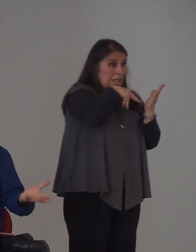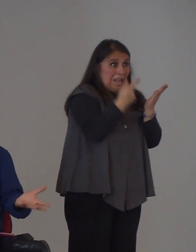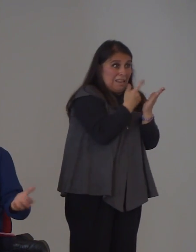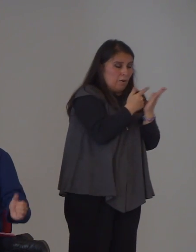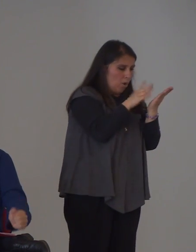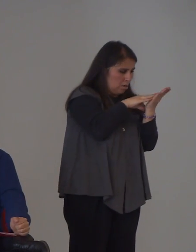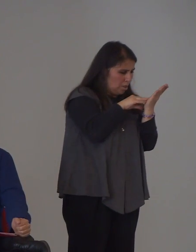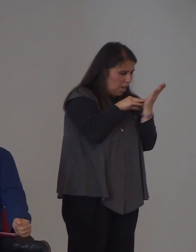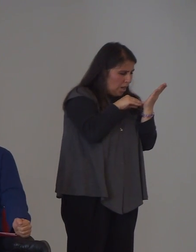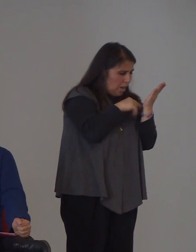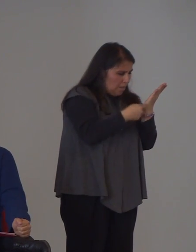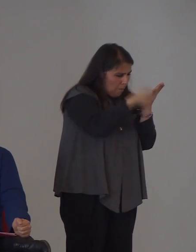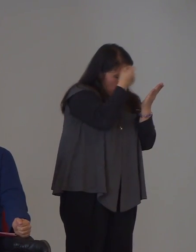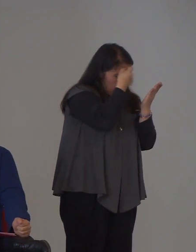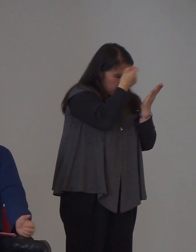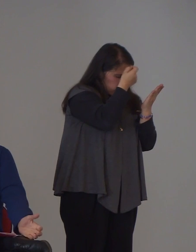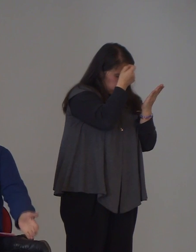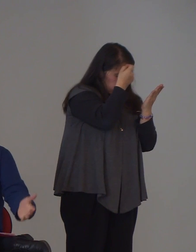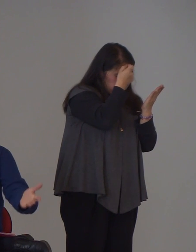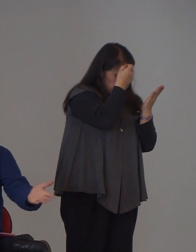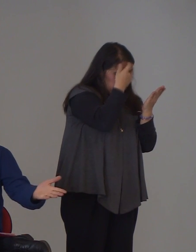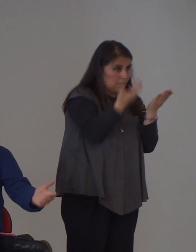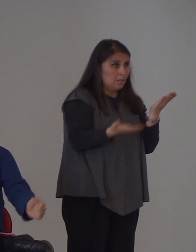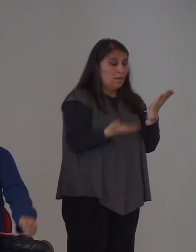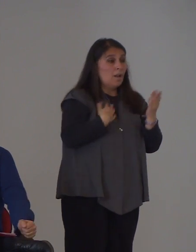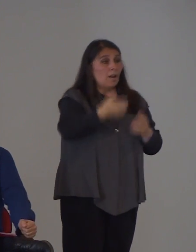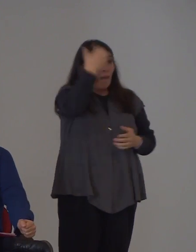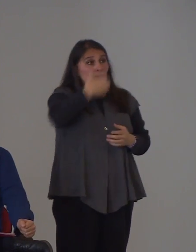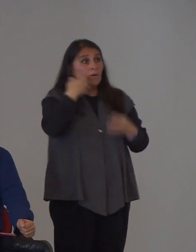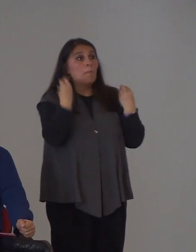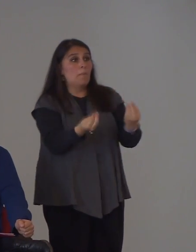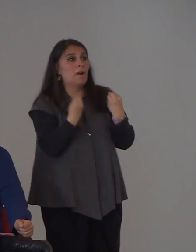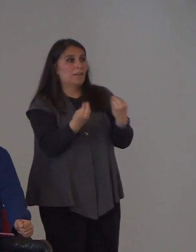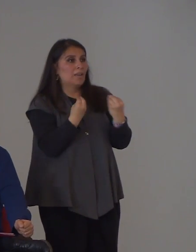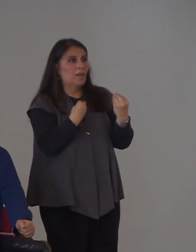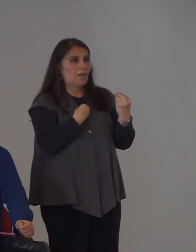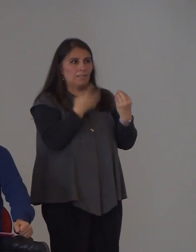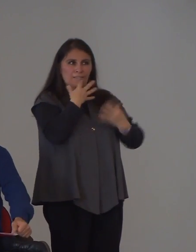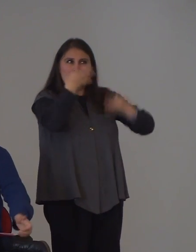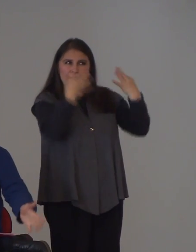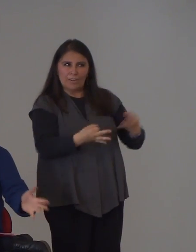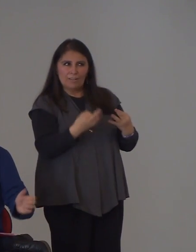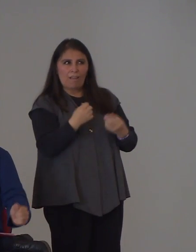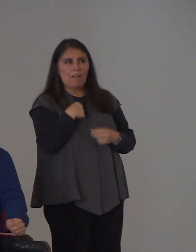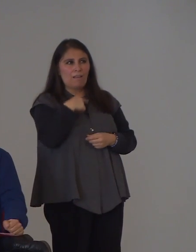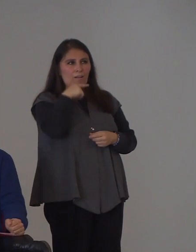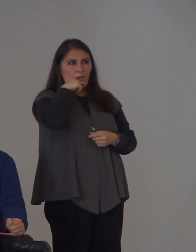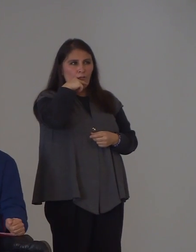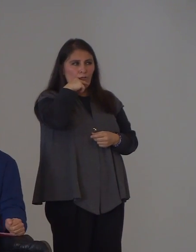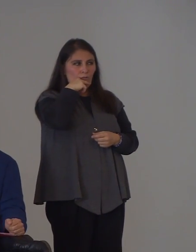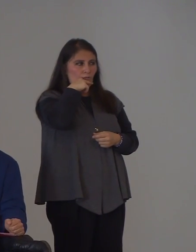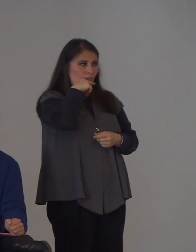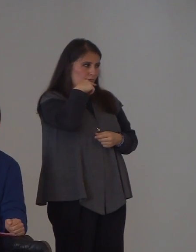en que demuestren si saben decirle a ciencia cierta lo que dijo Freud, lo que dijo Piaget.